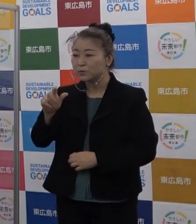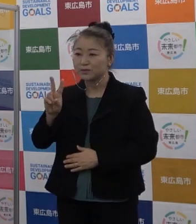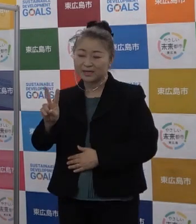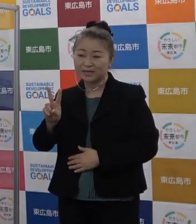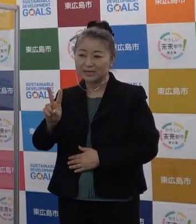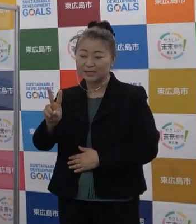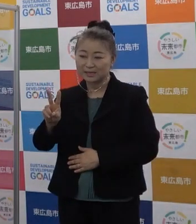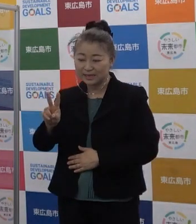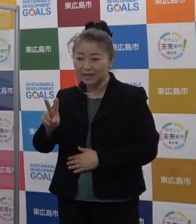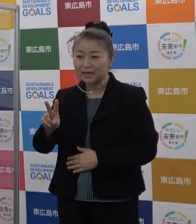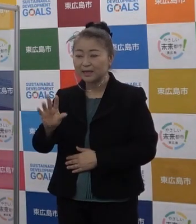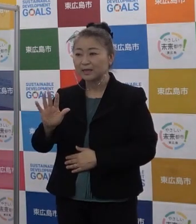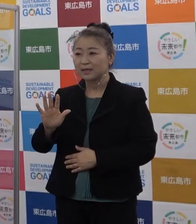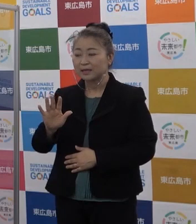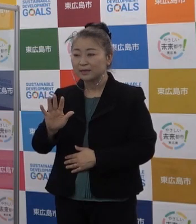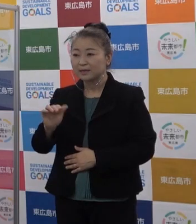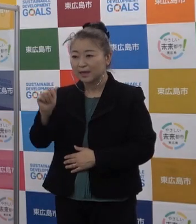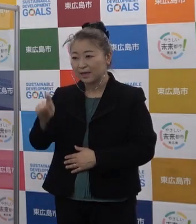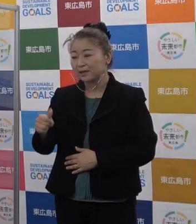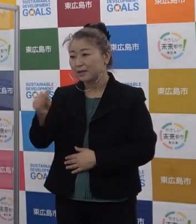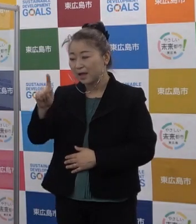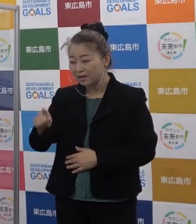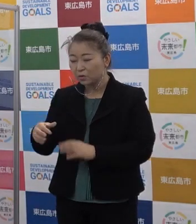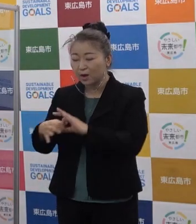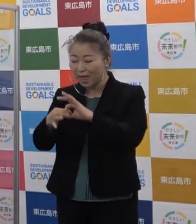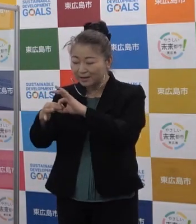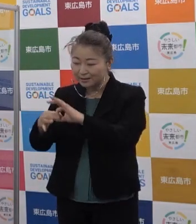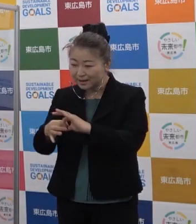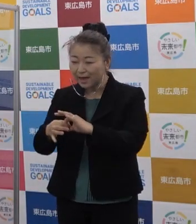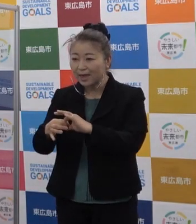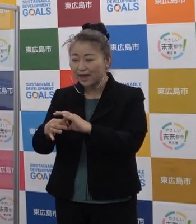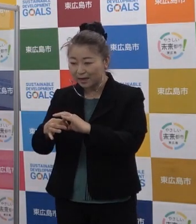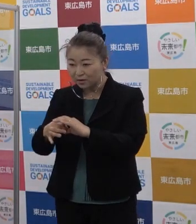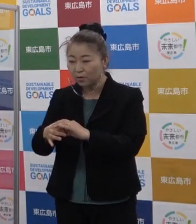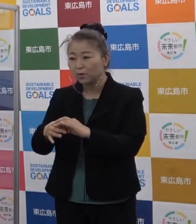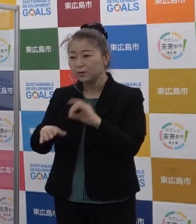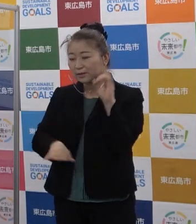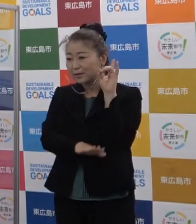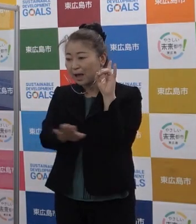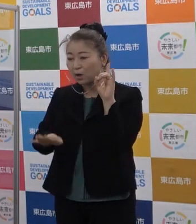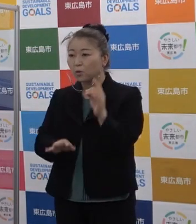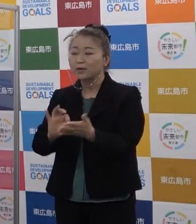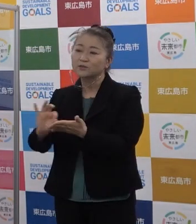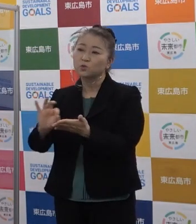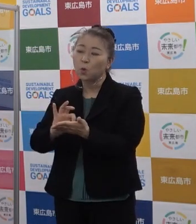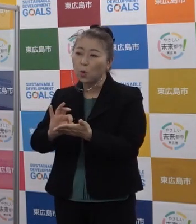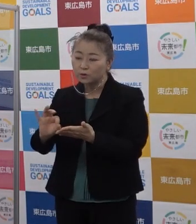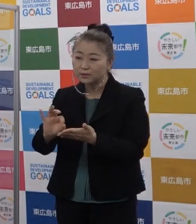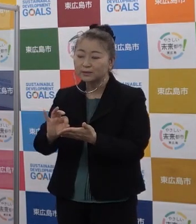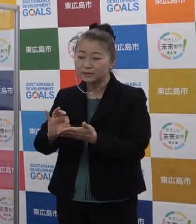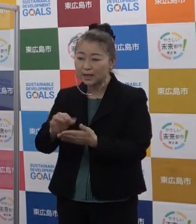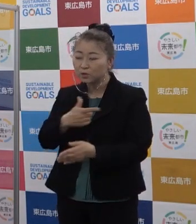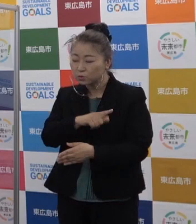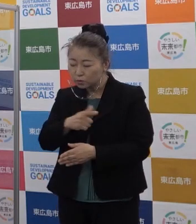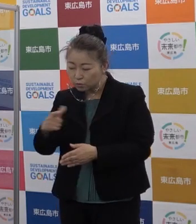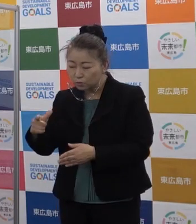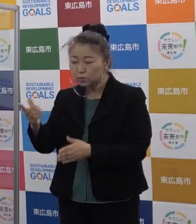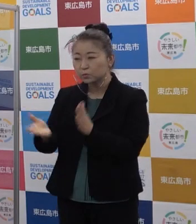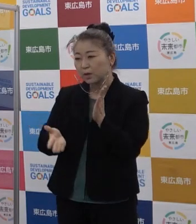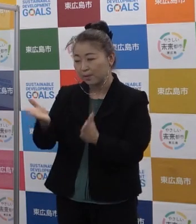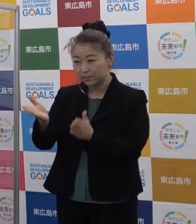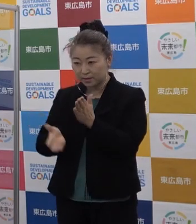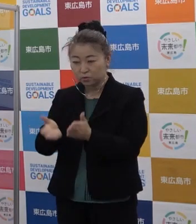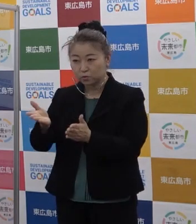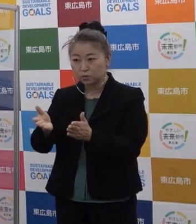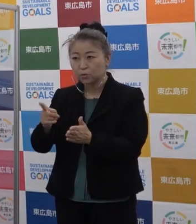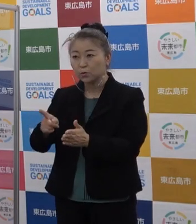連携基盤を活用した複数のサービスが実装される、そのような取